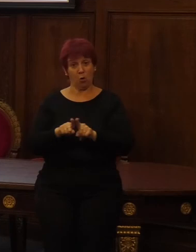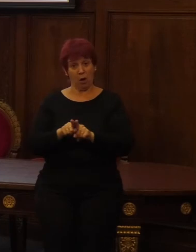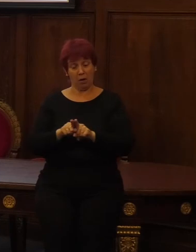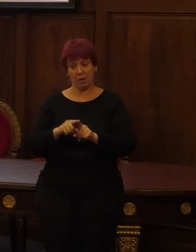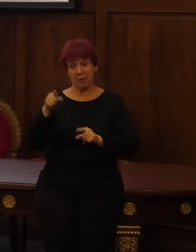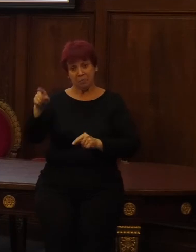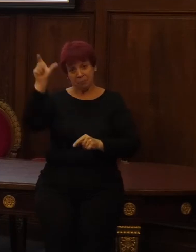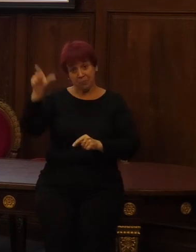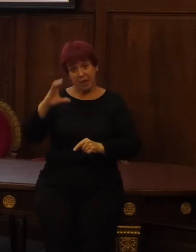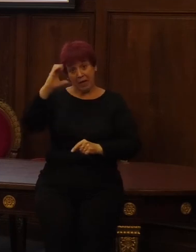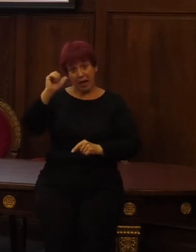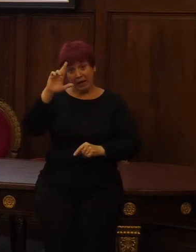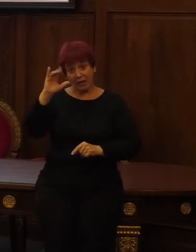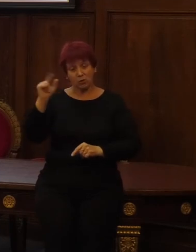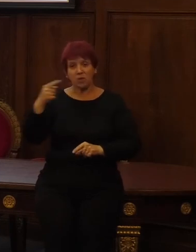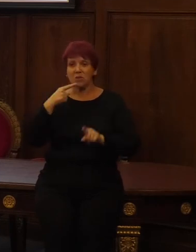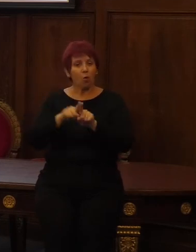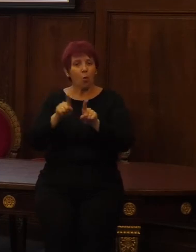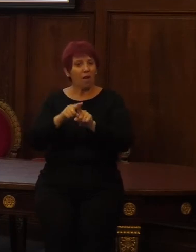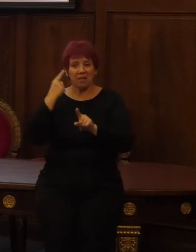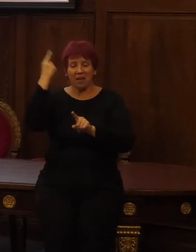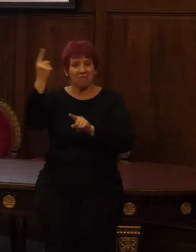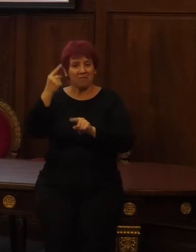Y Carrasco fue un timonel.